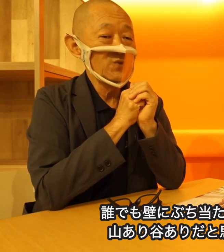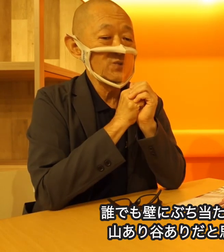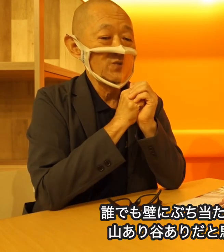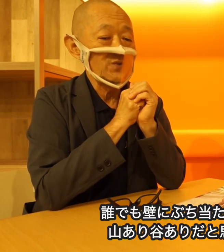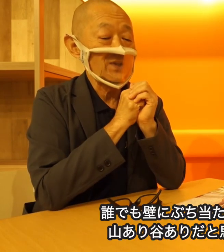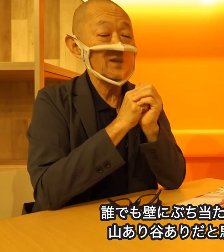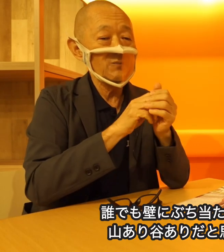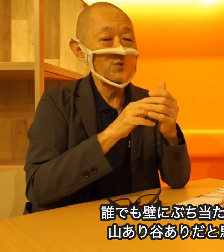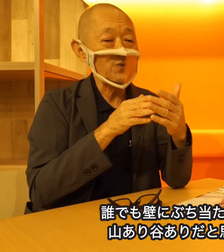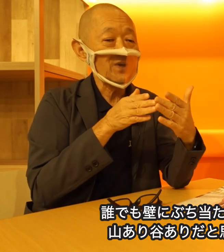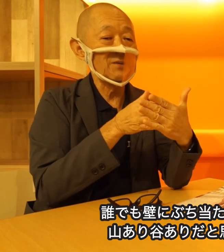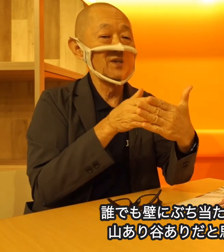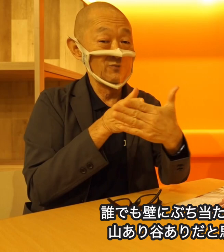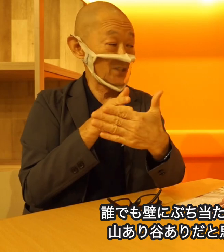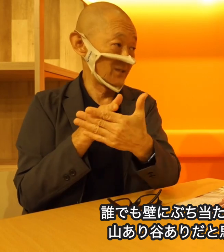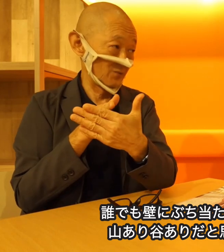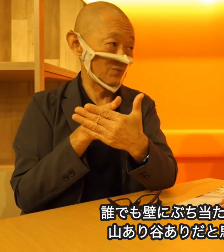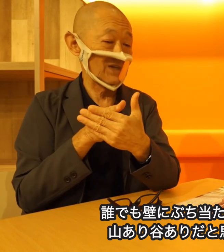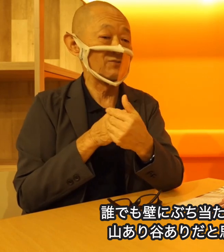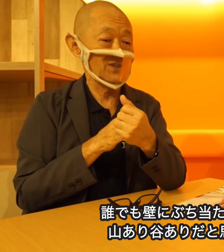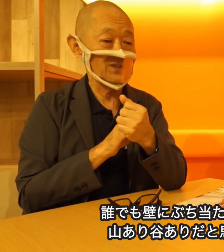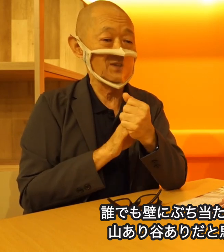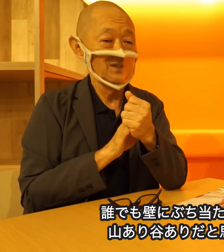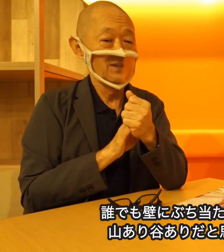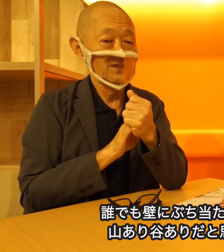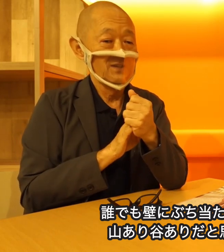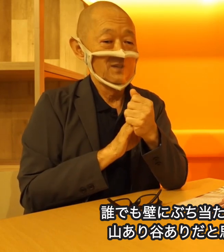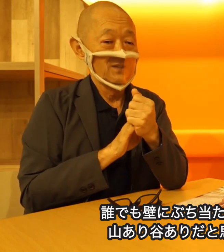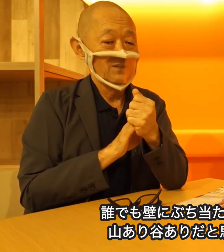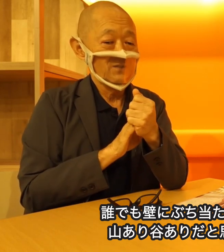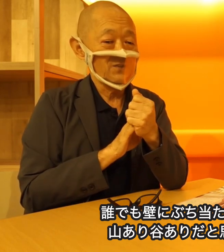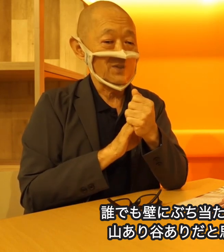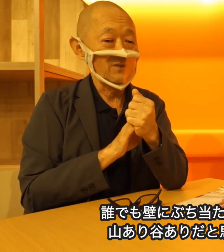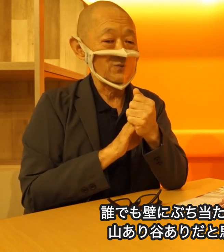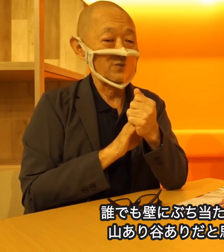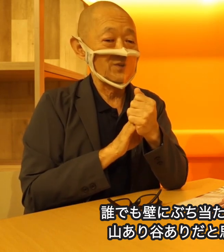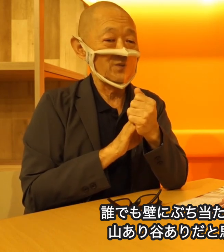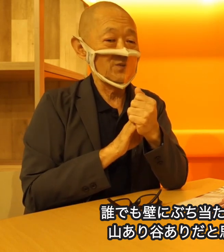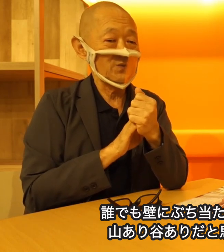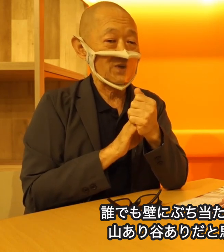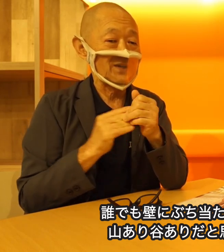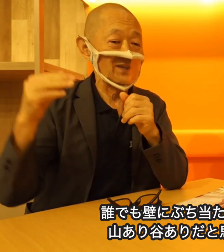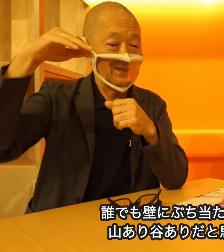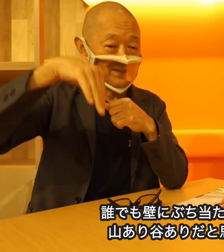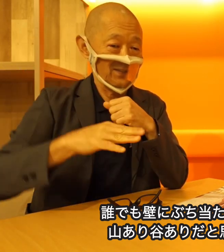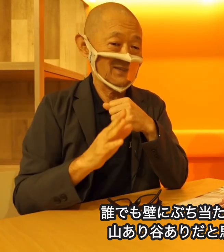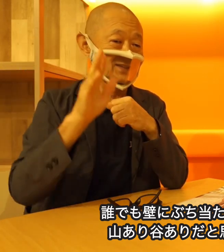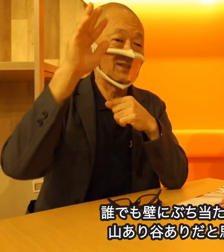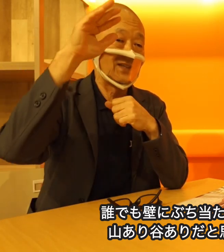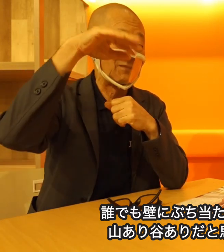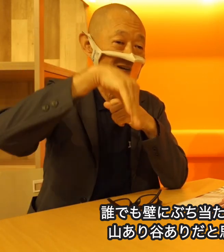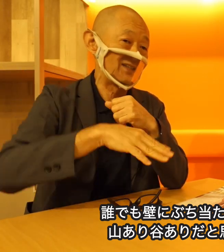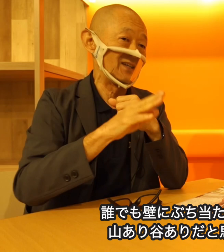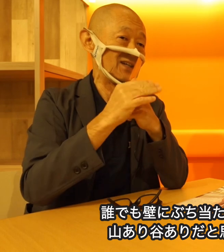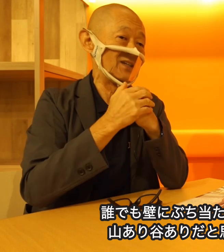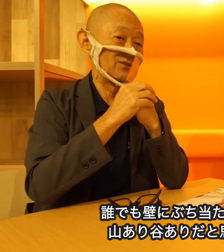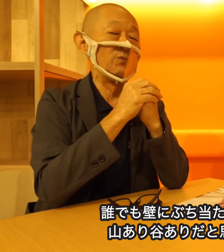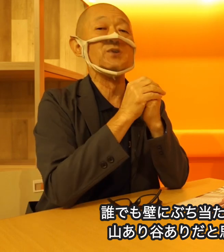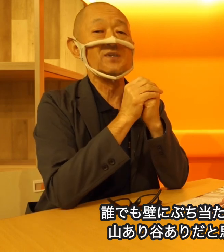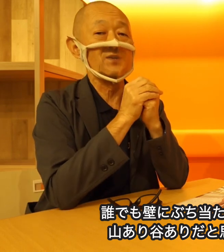しも誰でも壁にぶち当たることがあるし、 はい、 辛いこととか山あり谷ありだと思うんですけども